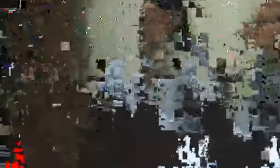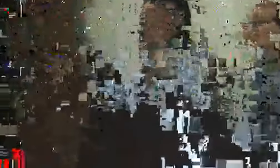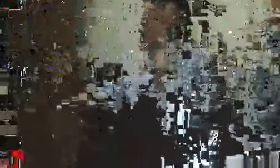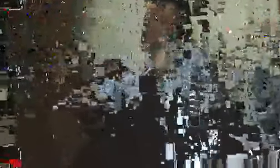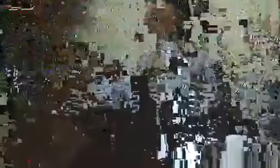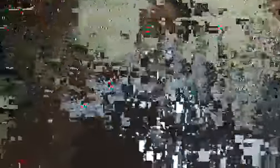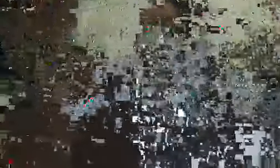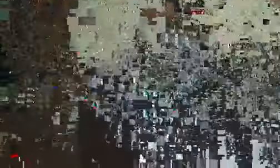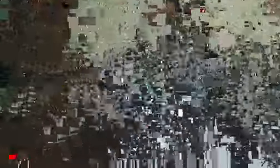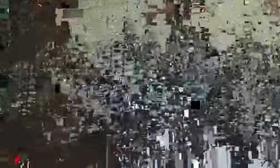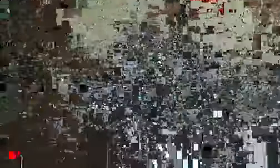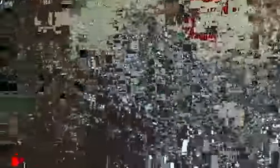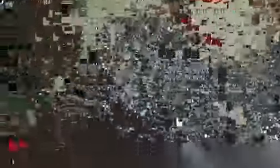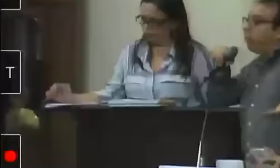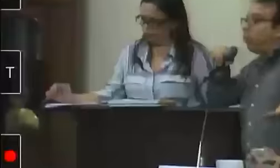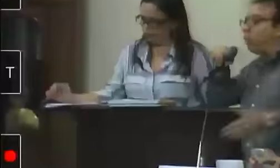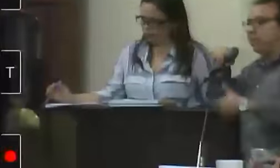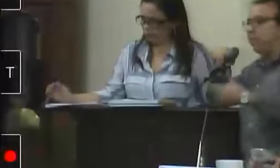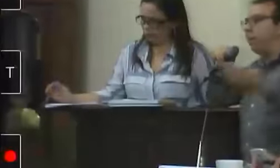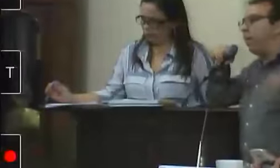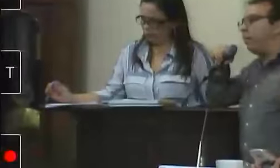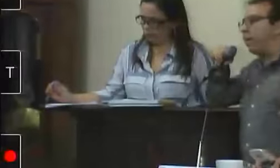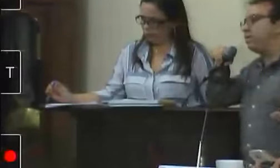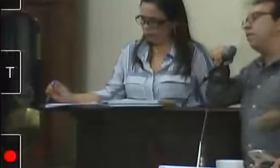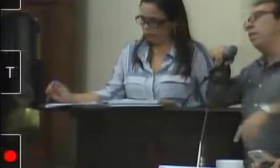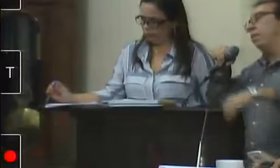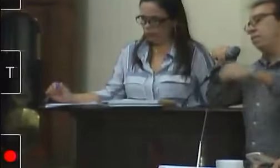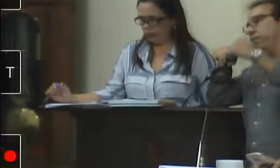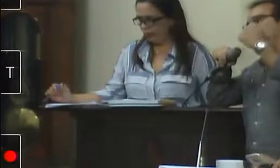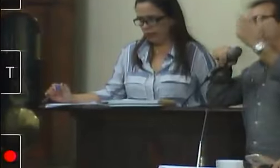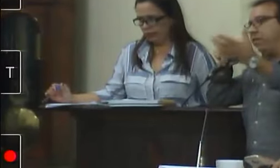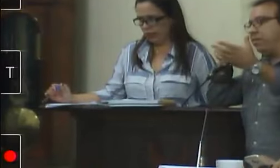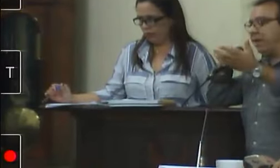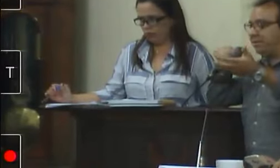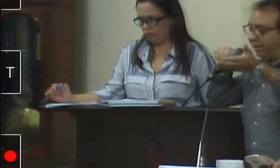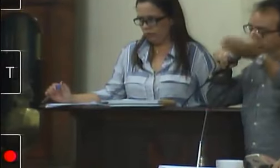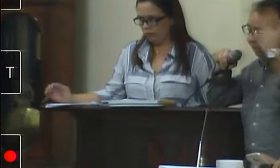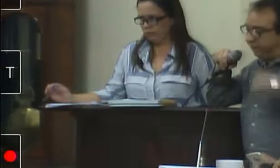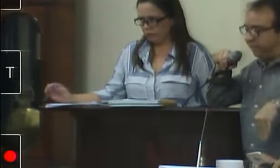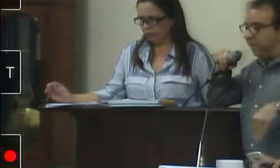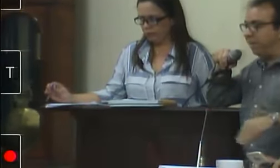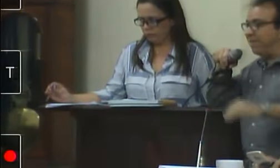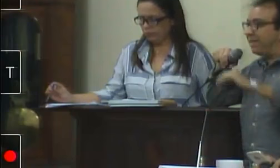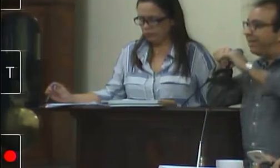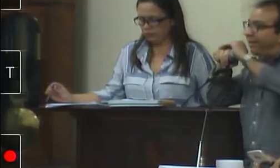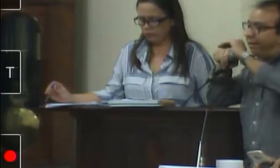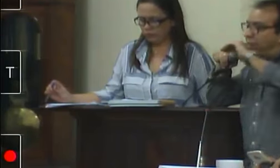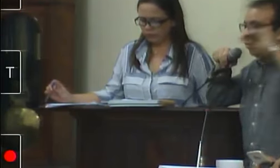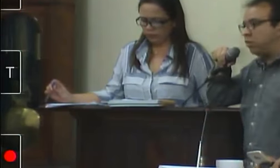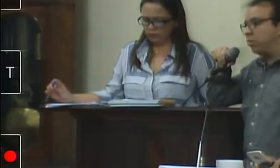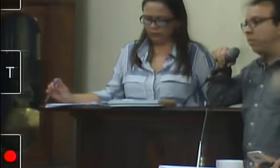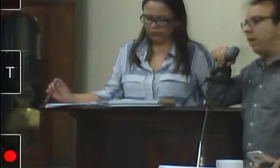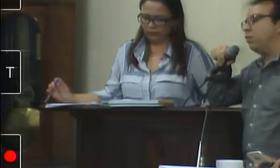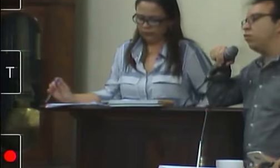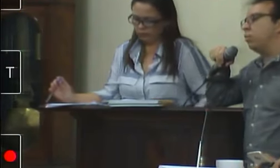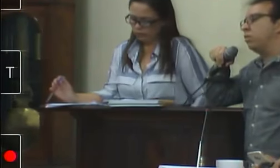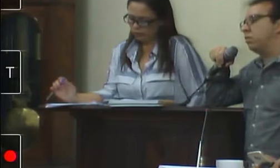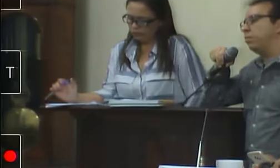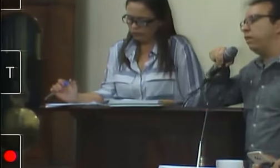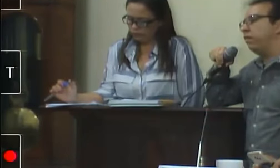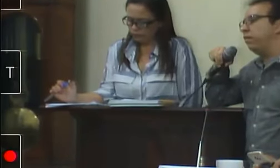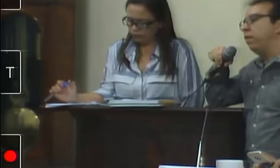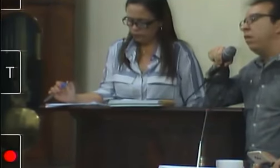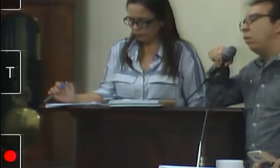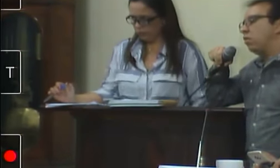dezembro. A gente não tem como extrapolar mais, porque assim, vim de Brasília semana passada, é o último prazo que o